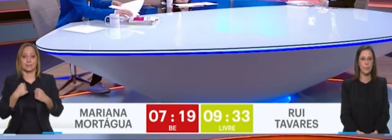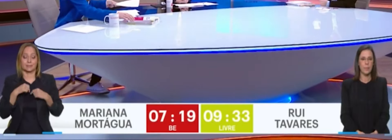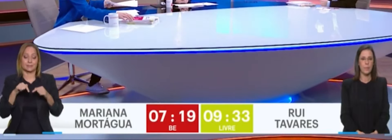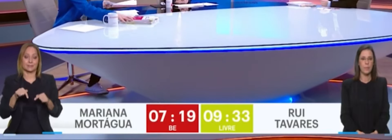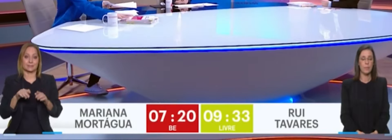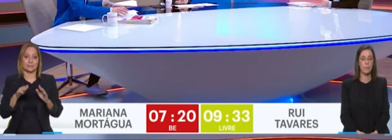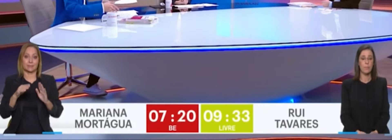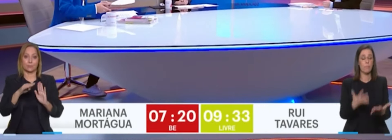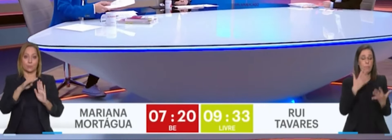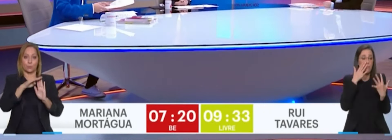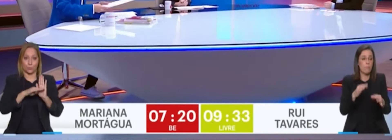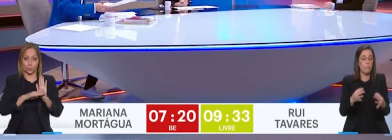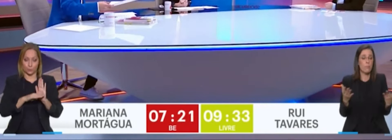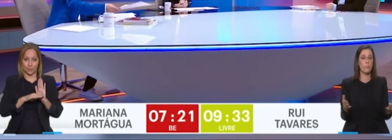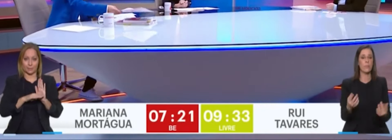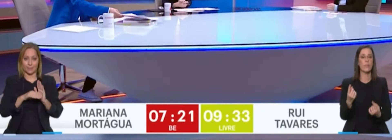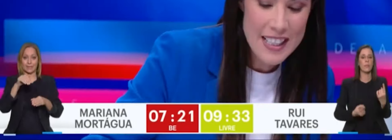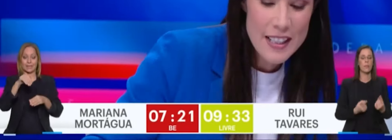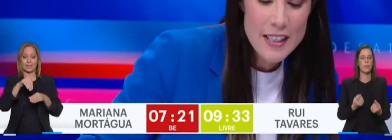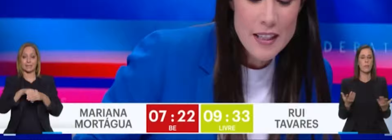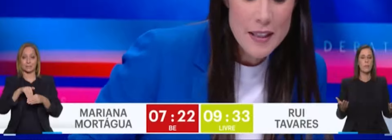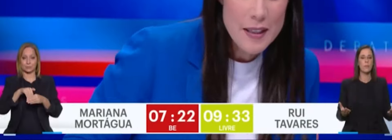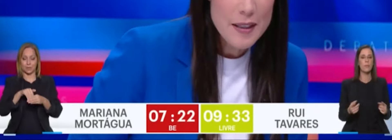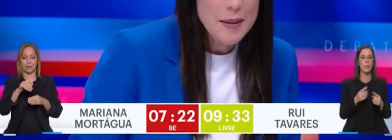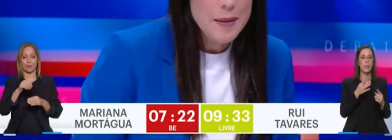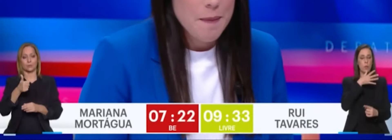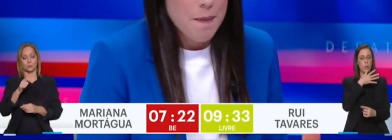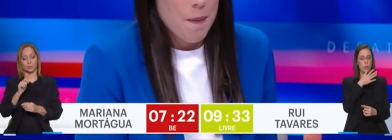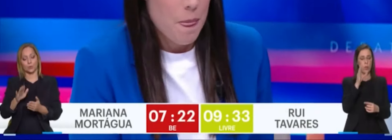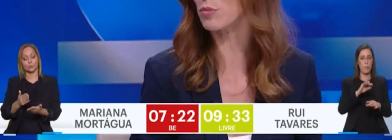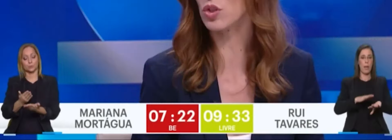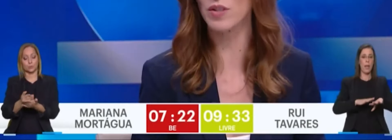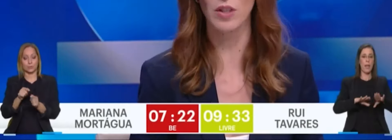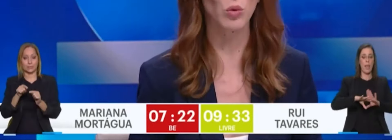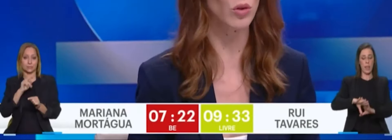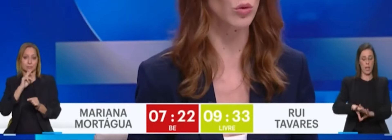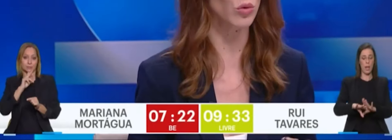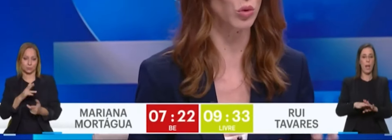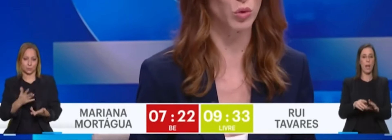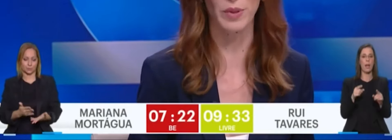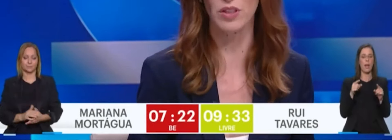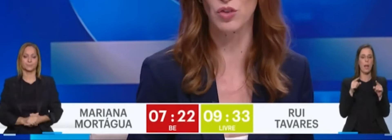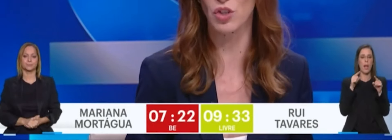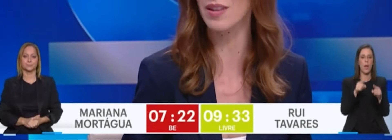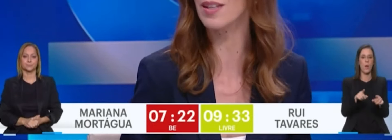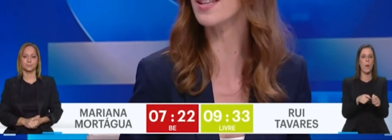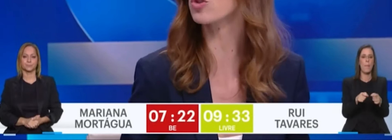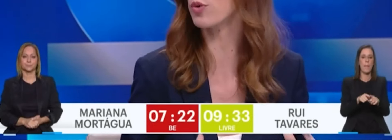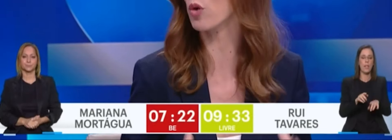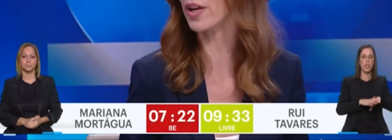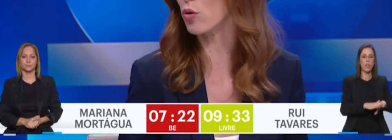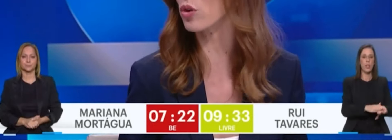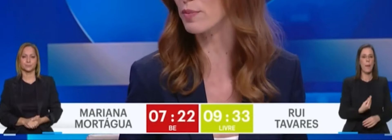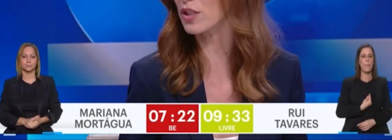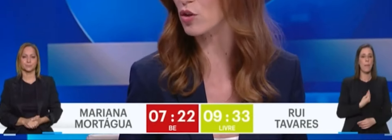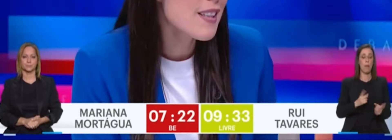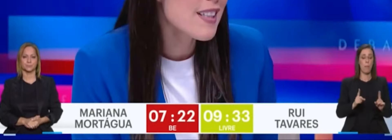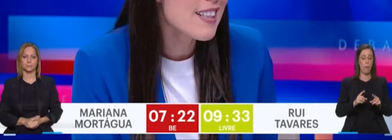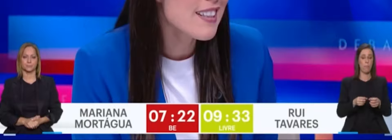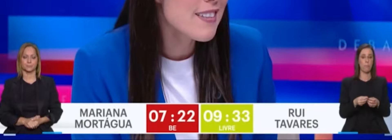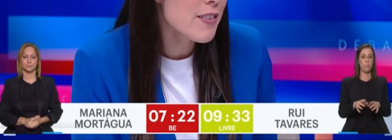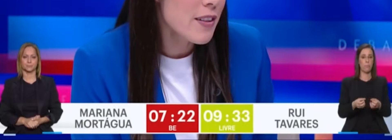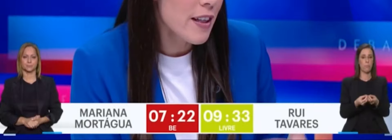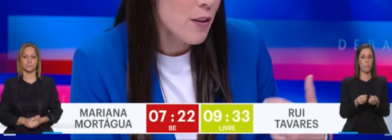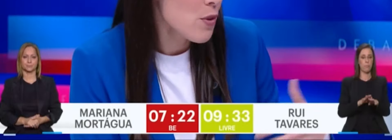programa elal do BL é algo que H é um discurso mais da direita e a direita muitas vezes acusa o os partidos de esquerda não se preocuparem com o crescimento